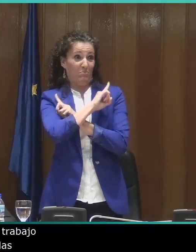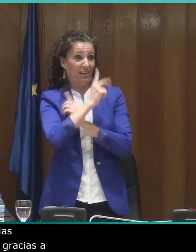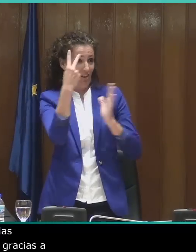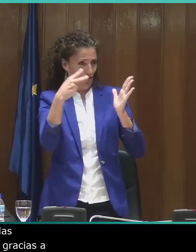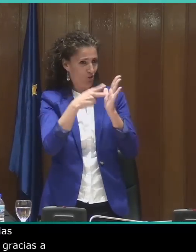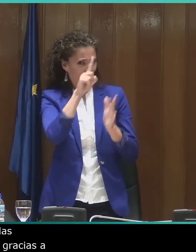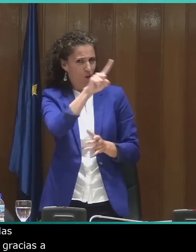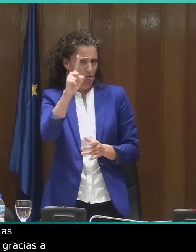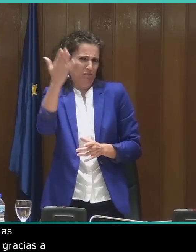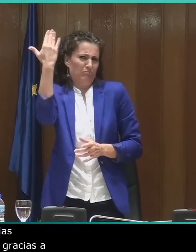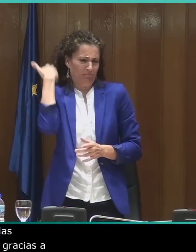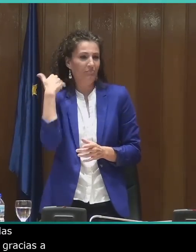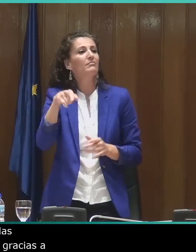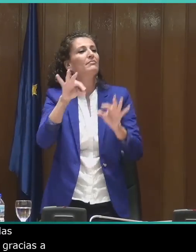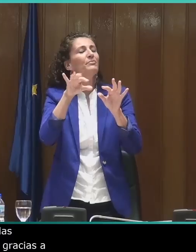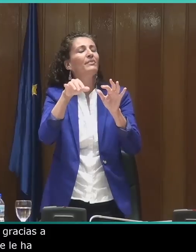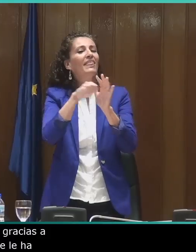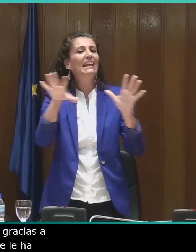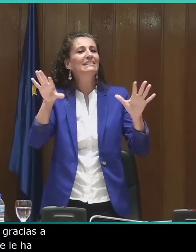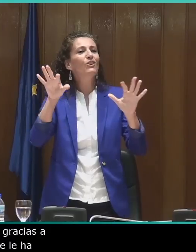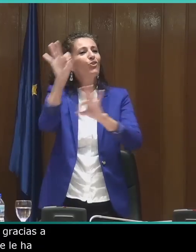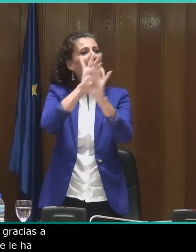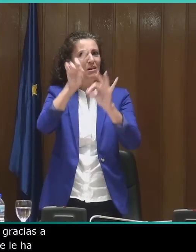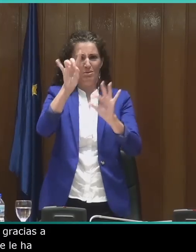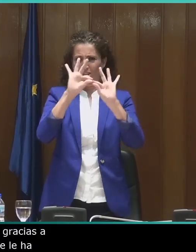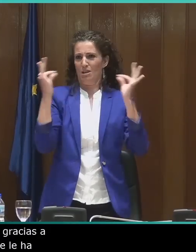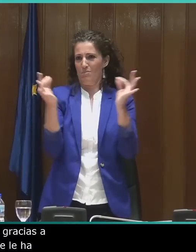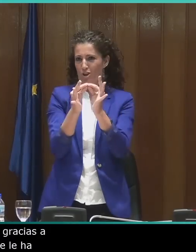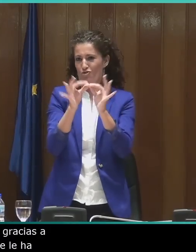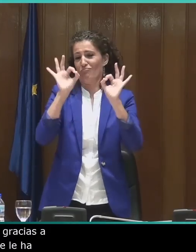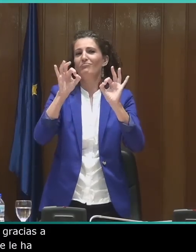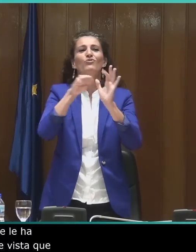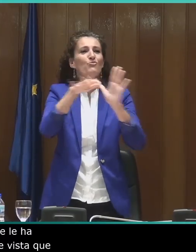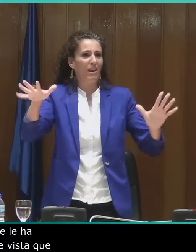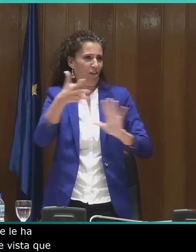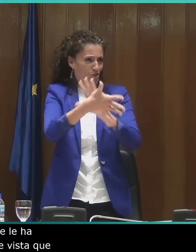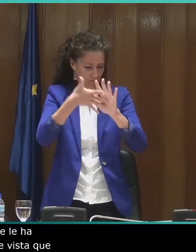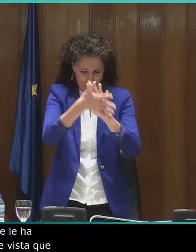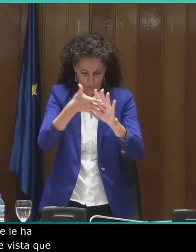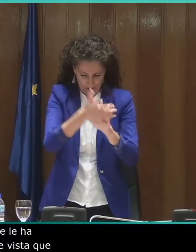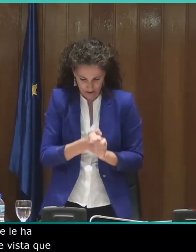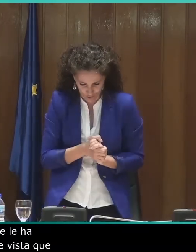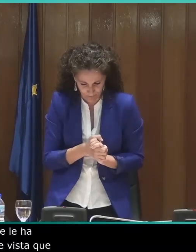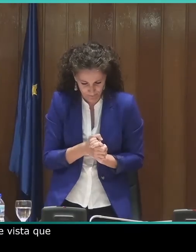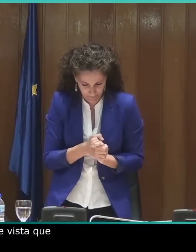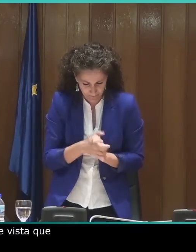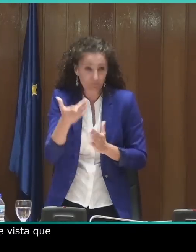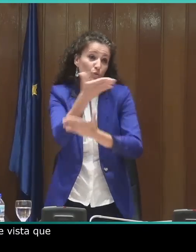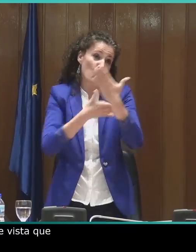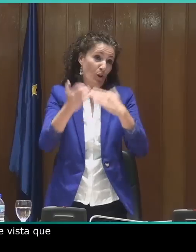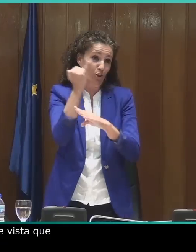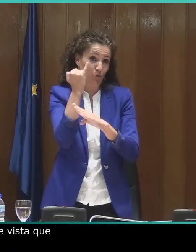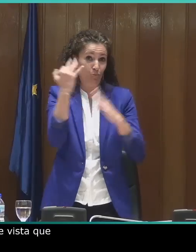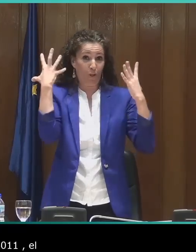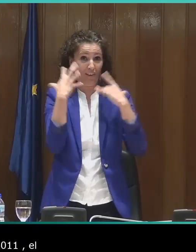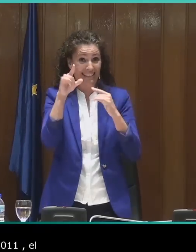científico que necesita dicha lengua. En noviembre del año 2011, el CENEL se organizó el primer seminario sobre la normalización de la lengua de